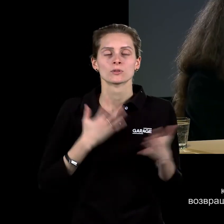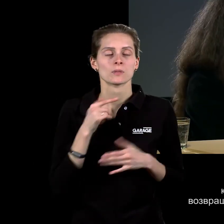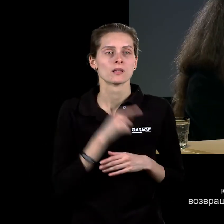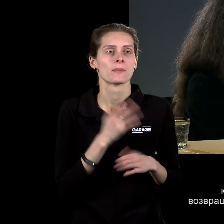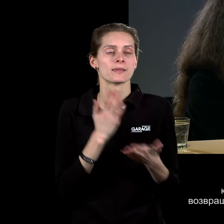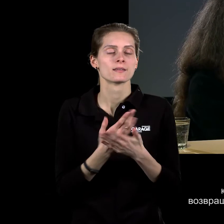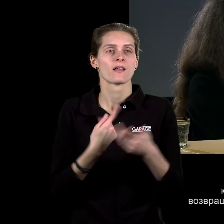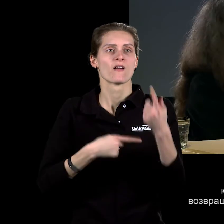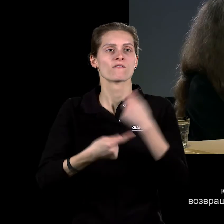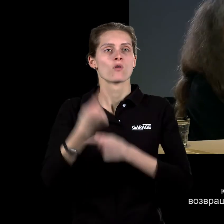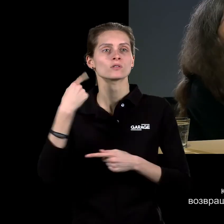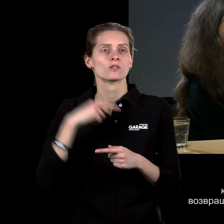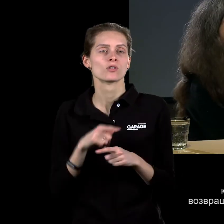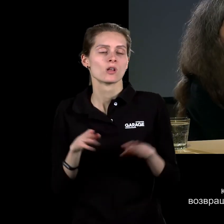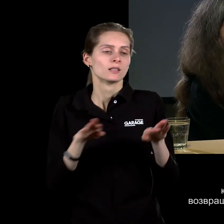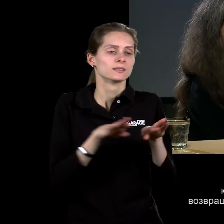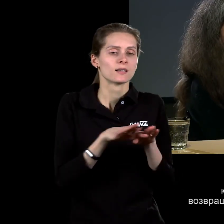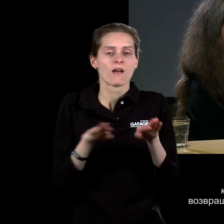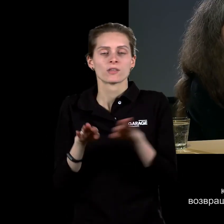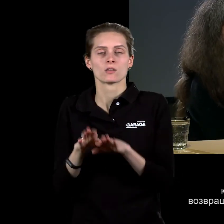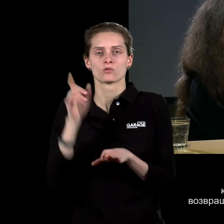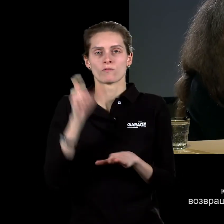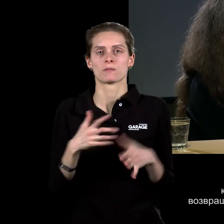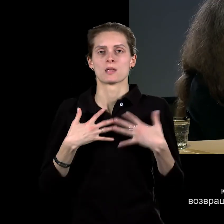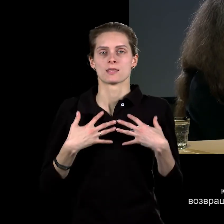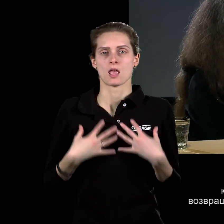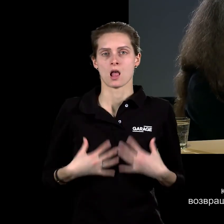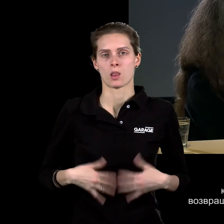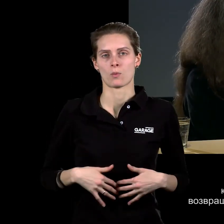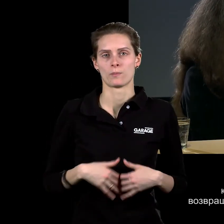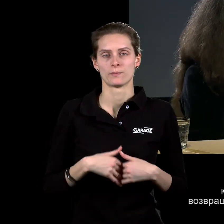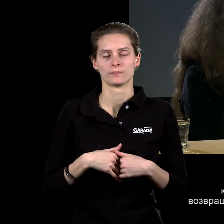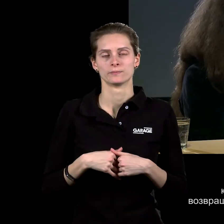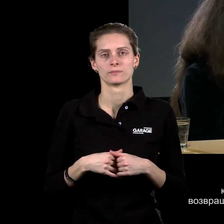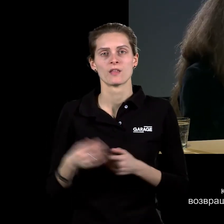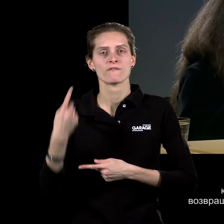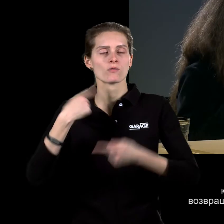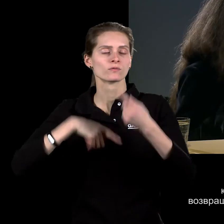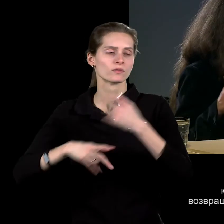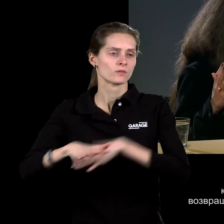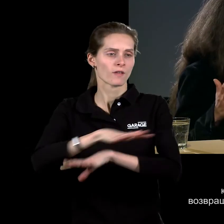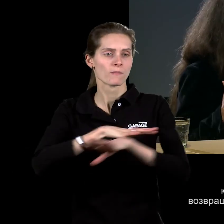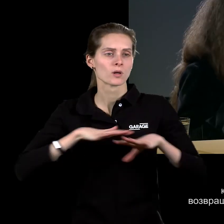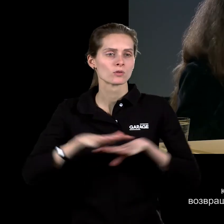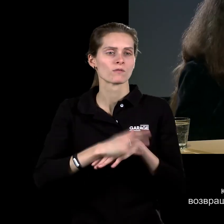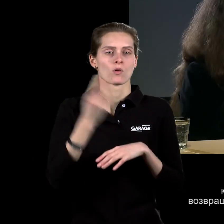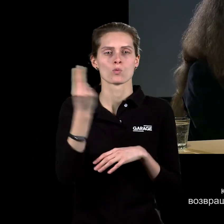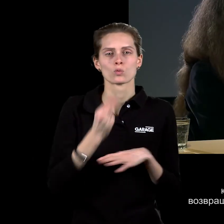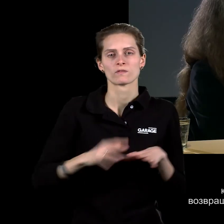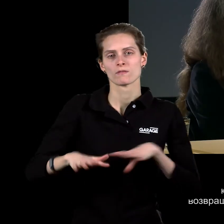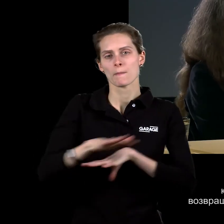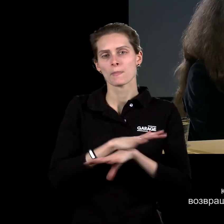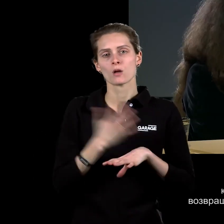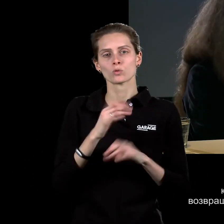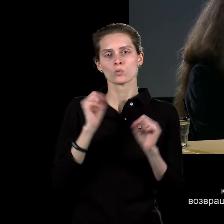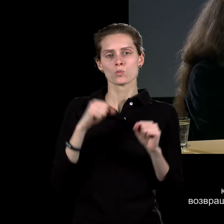возвращение к соотнесенности с человеческим телом, соотнесенности, как бы, возвращение в это пространство, в это художественное пространство, которое